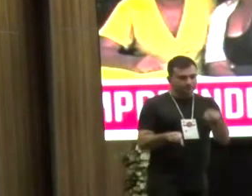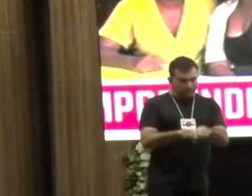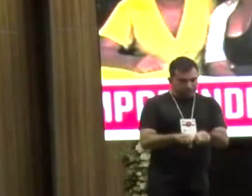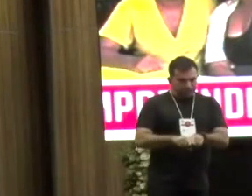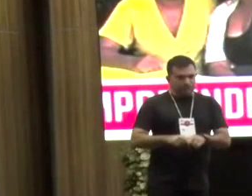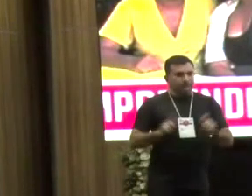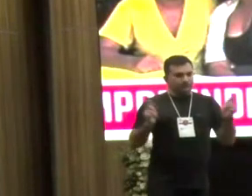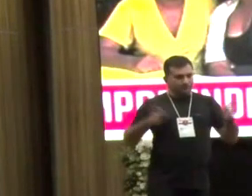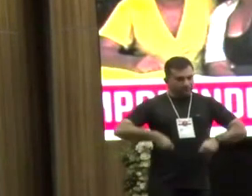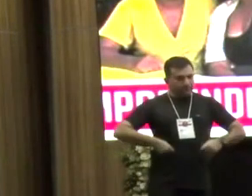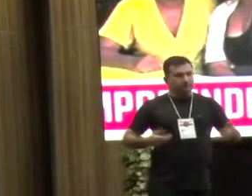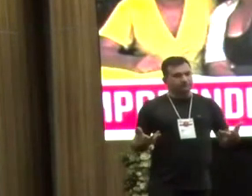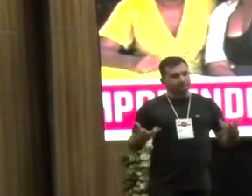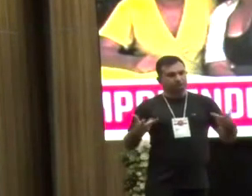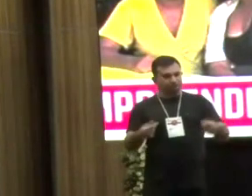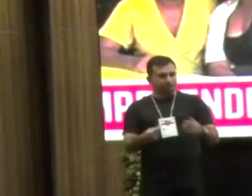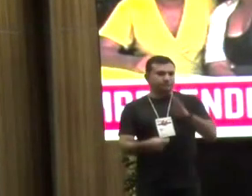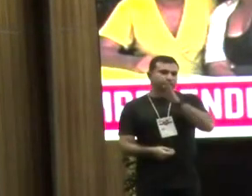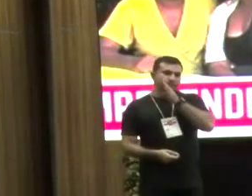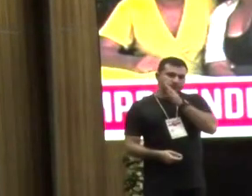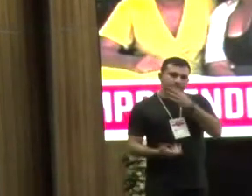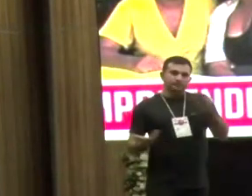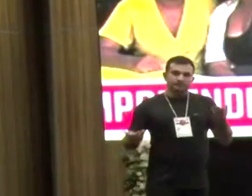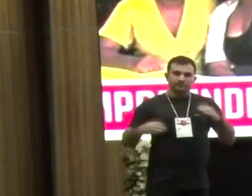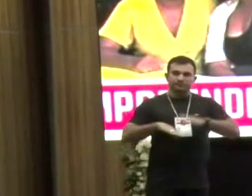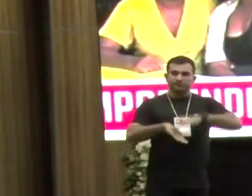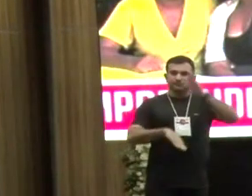mobilizar conhecimento,